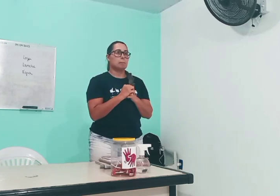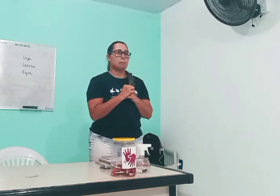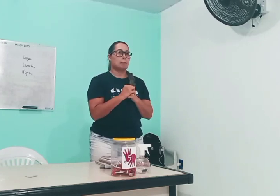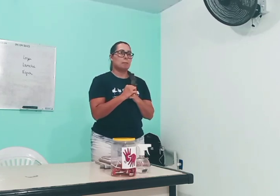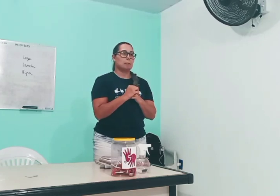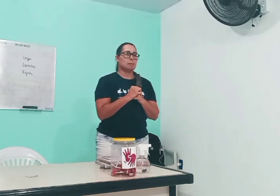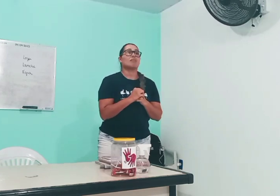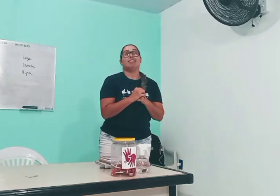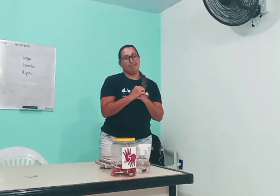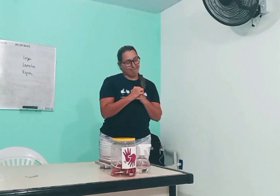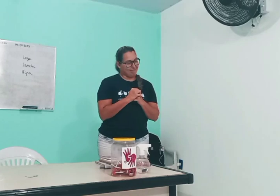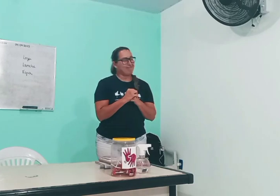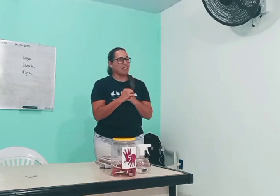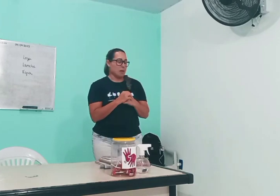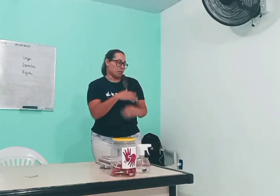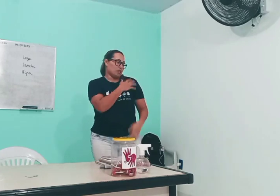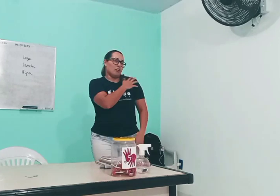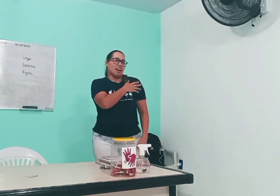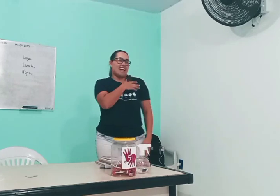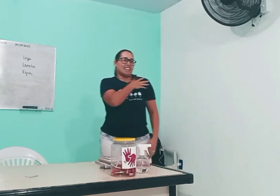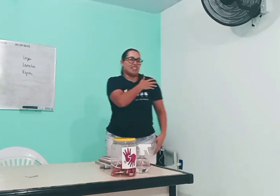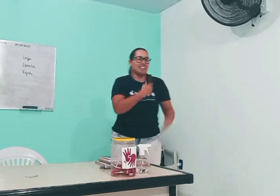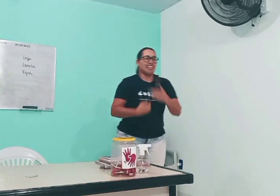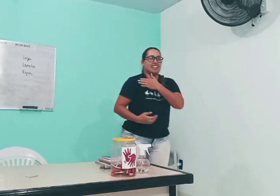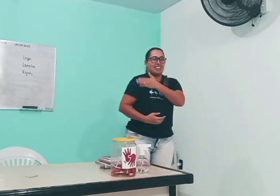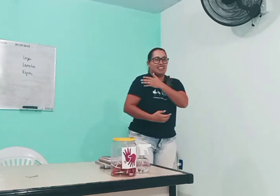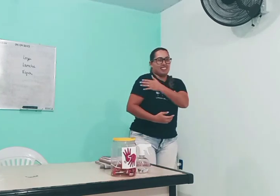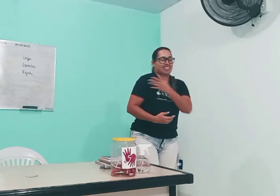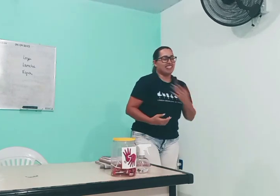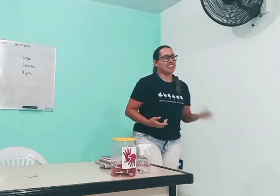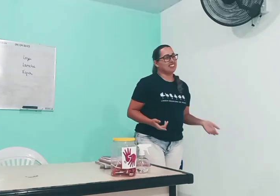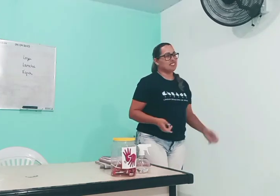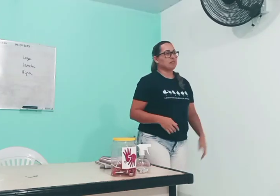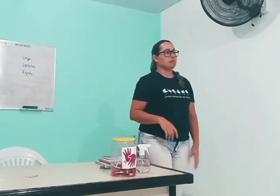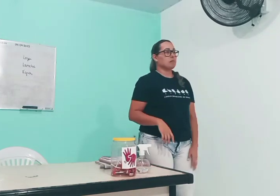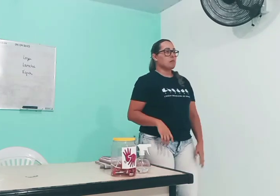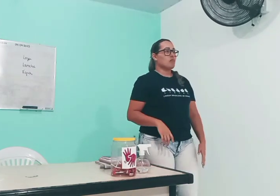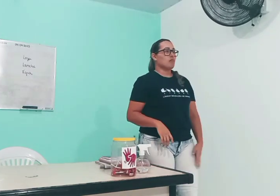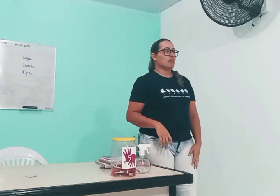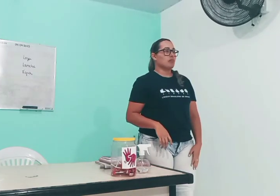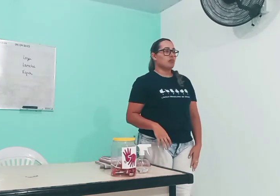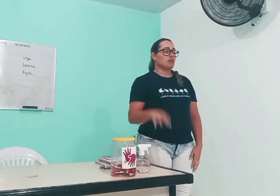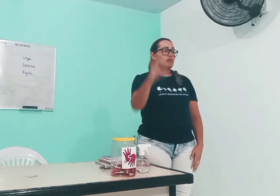rosto. A barriga daqui, o meu.